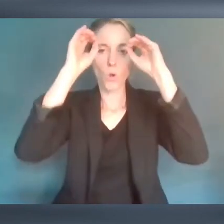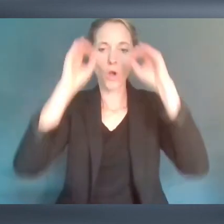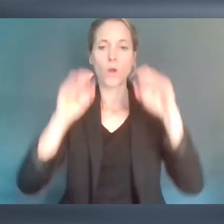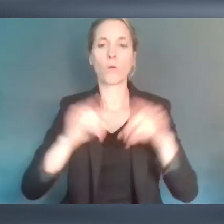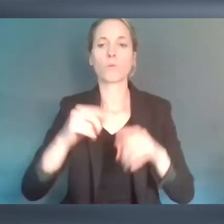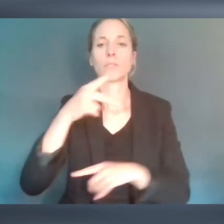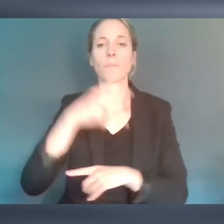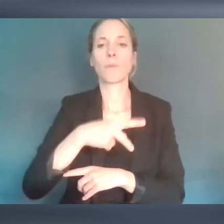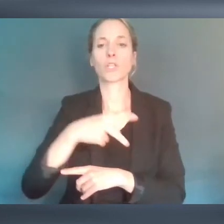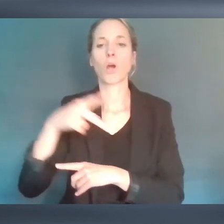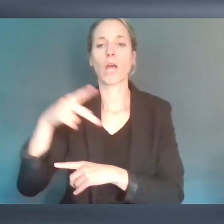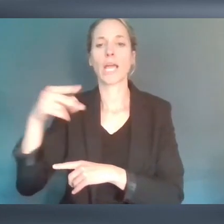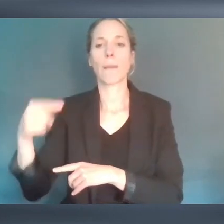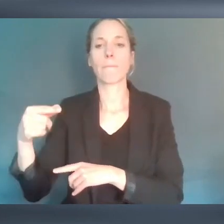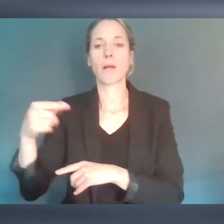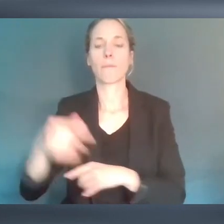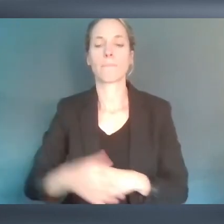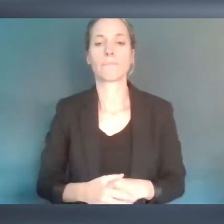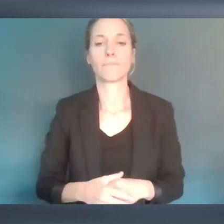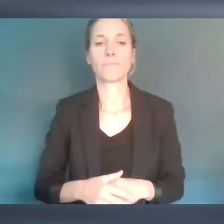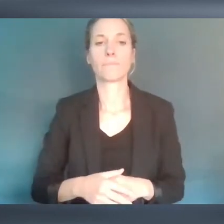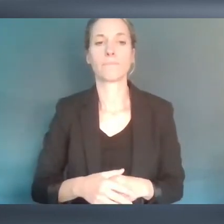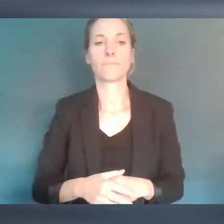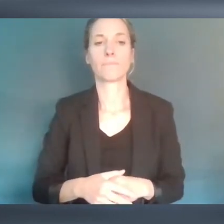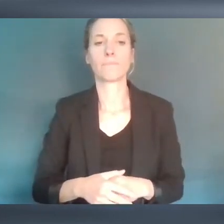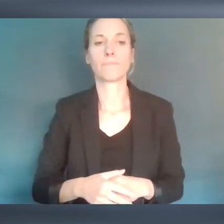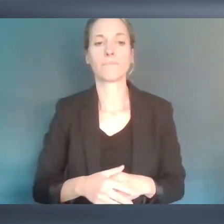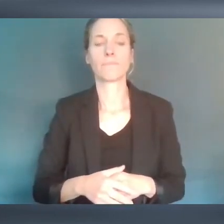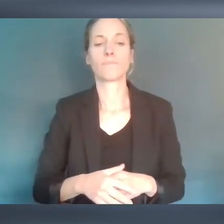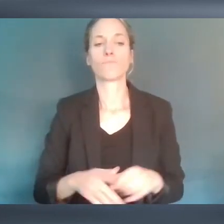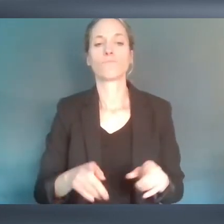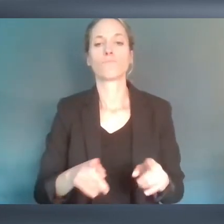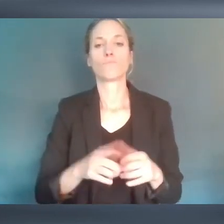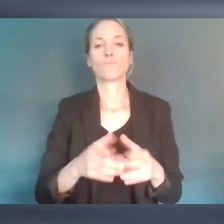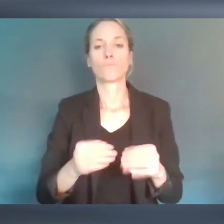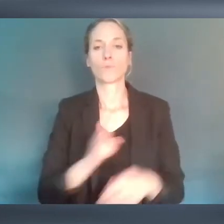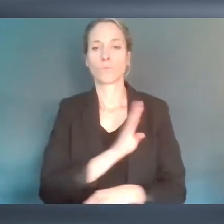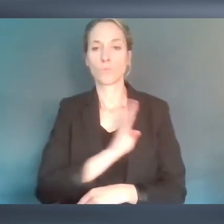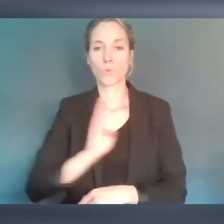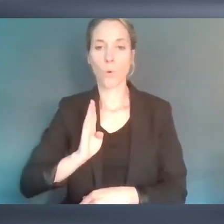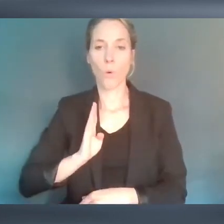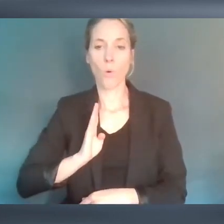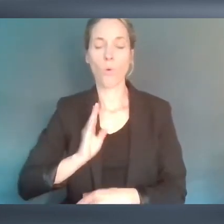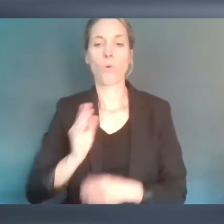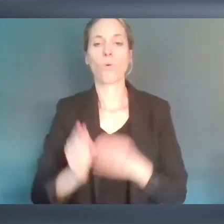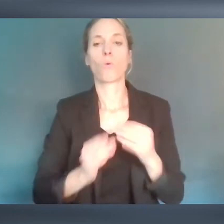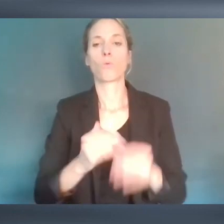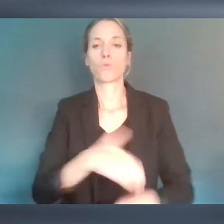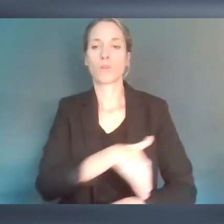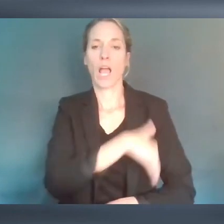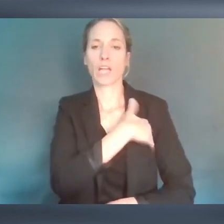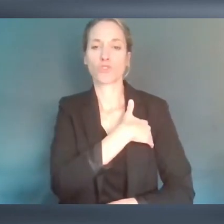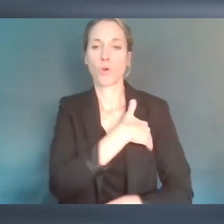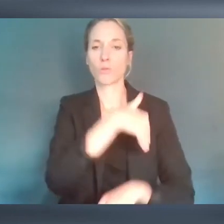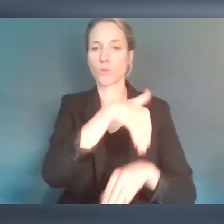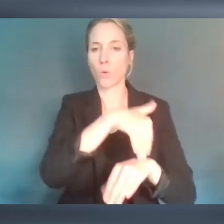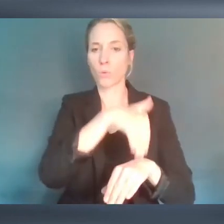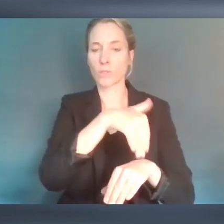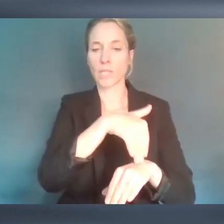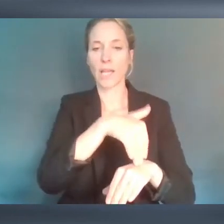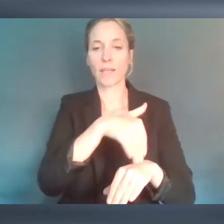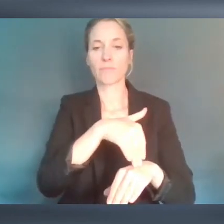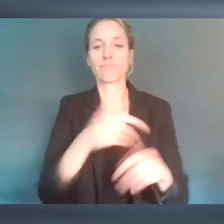beaucoup de bureaux de conseil, d'agences de conseil, de boîtes de consulting, on